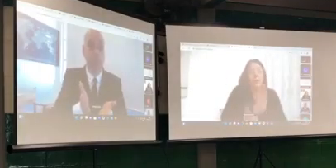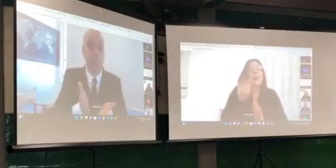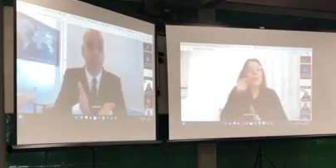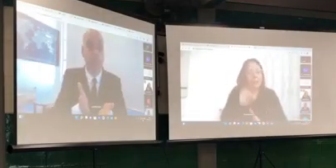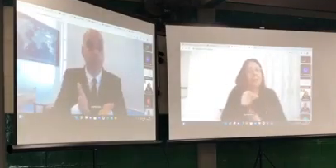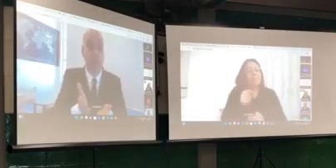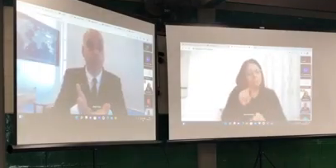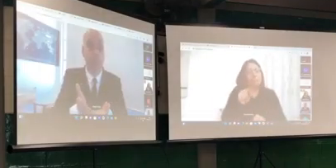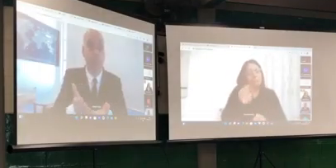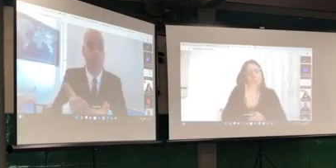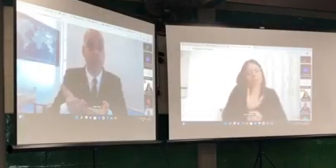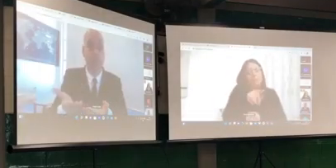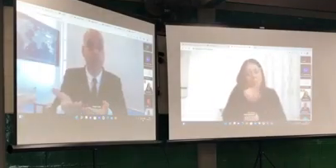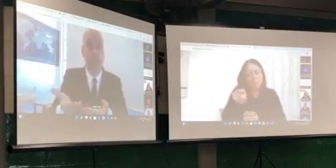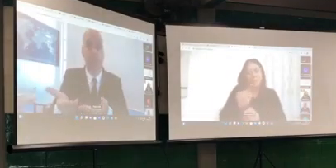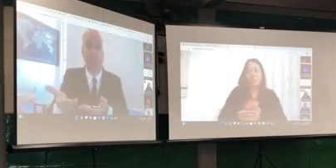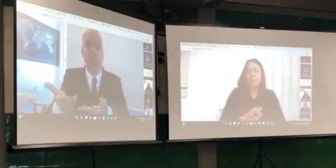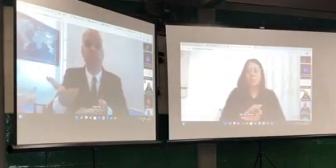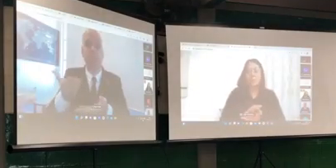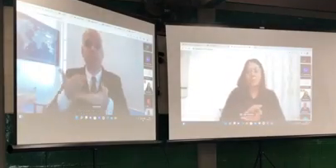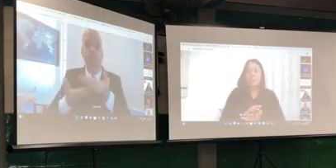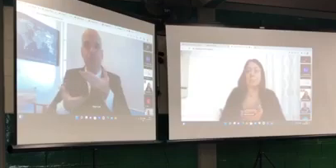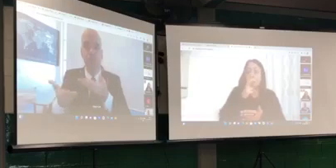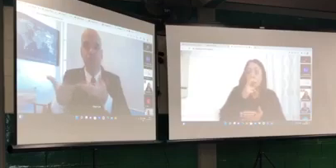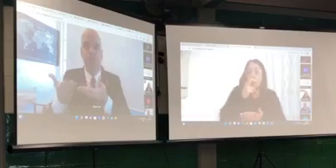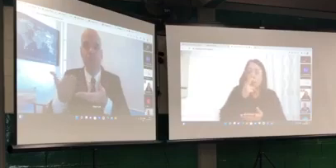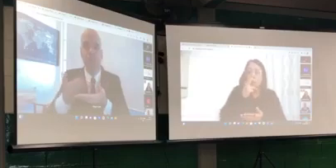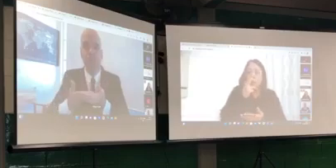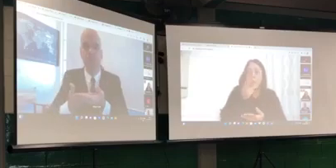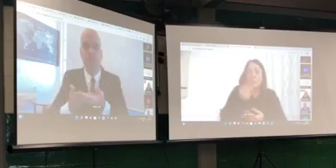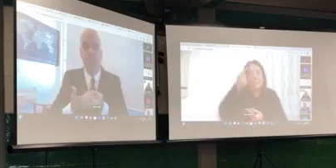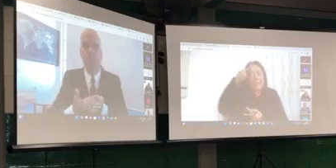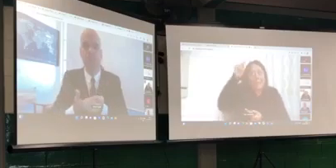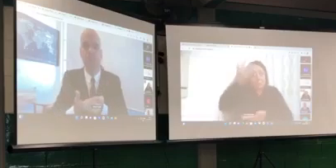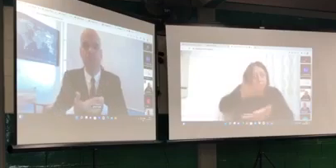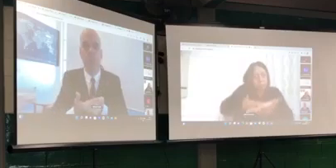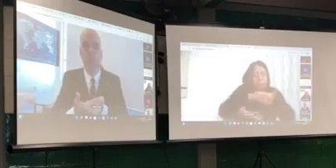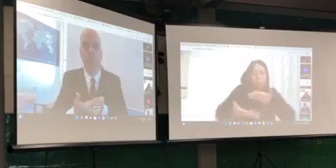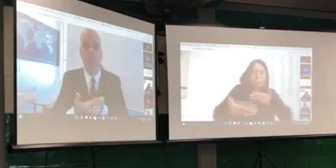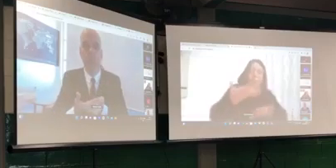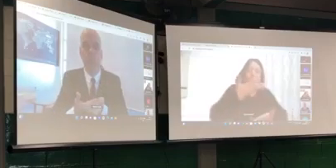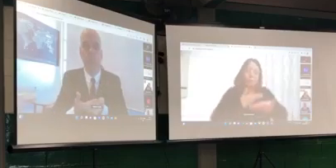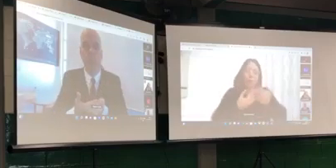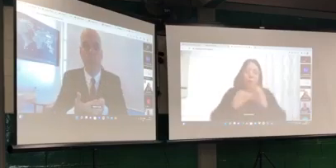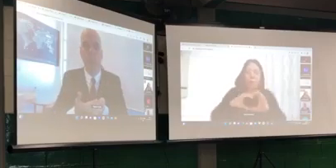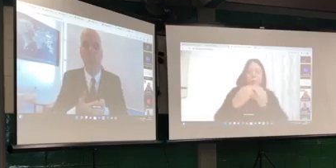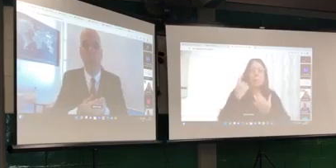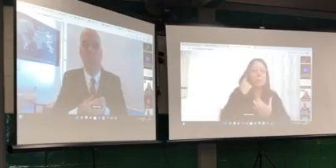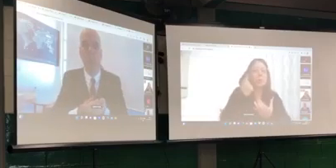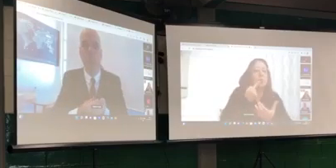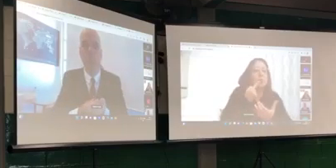isso, né? Para ser uma transmissão de ideias, né? Entre a comunidade surda e os